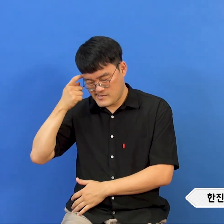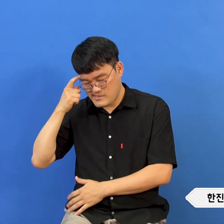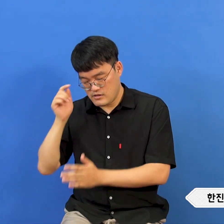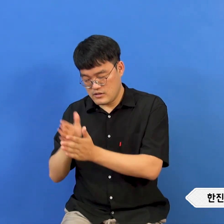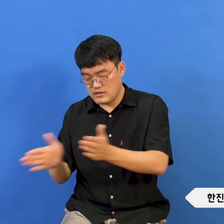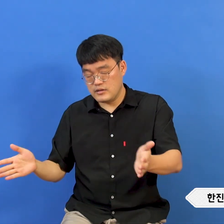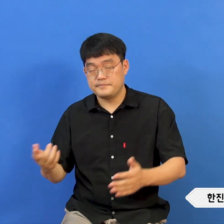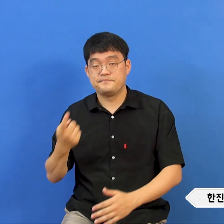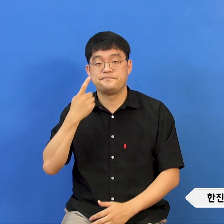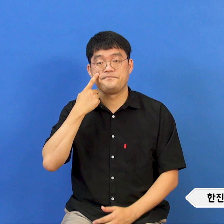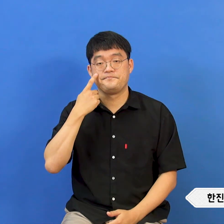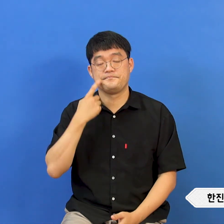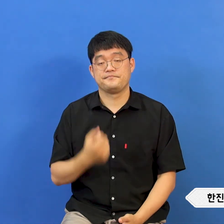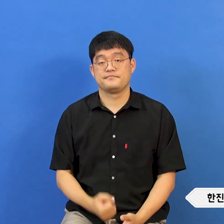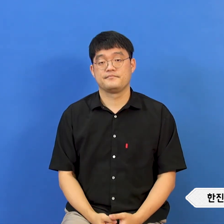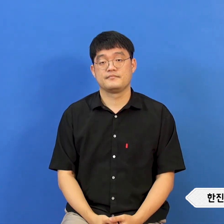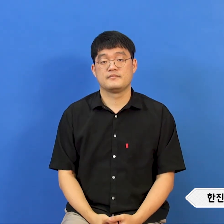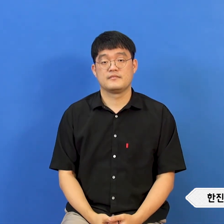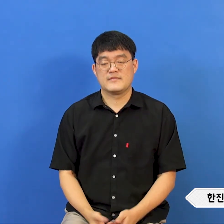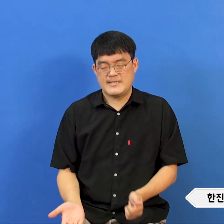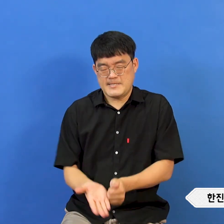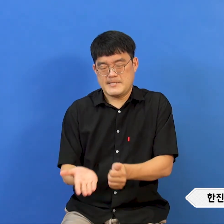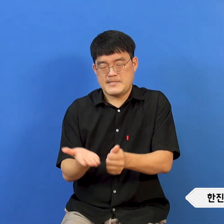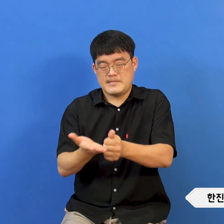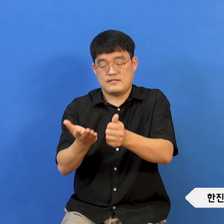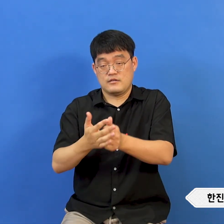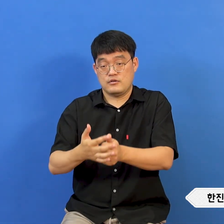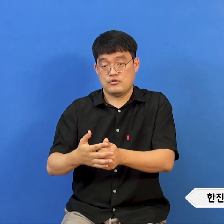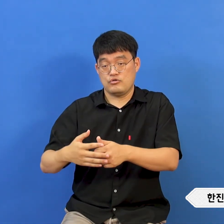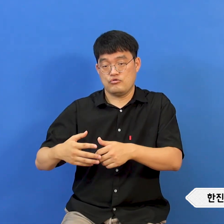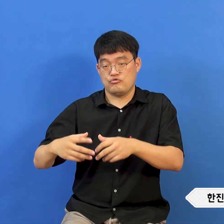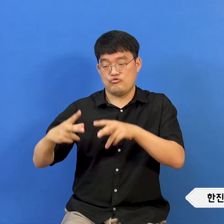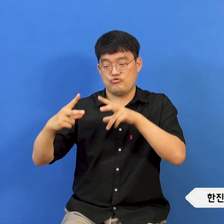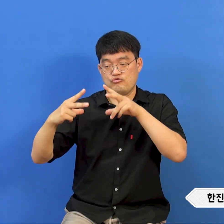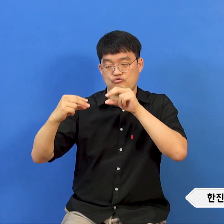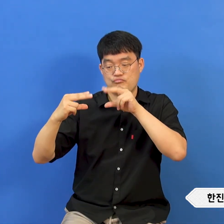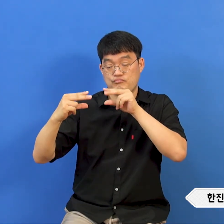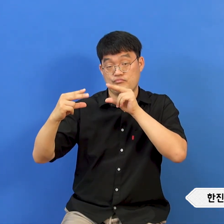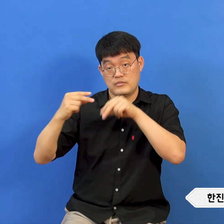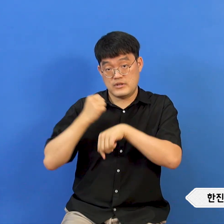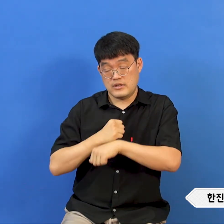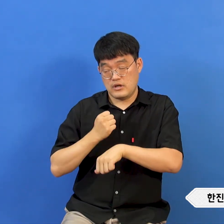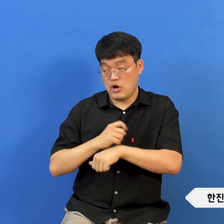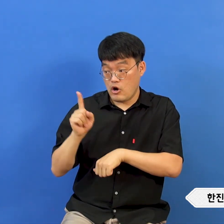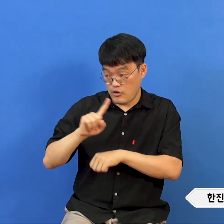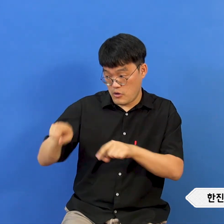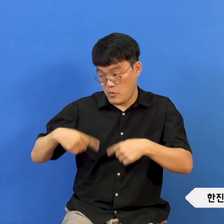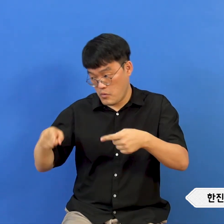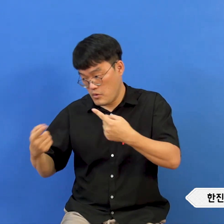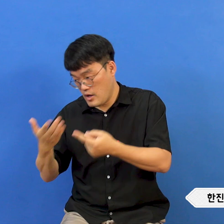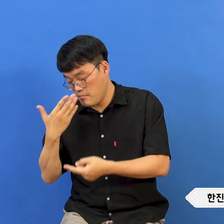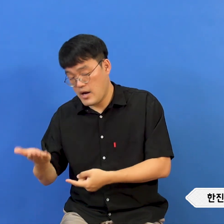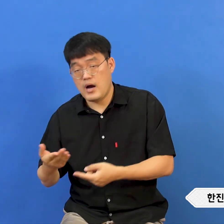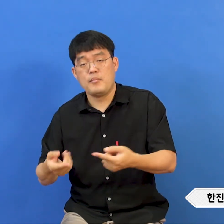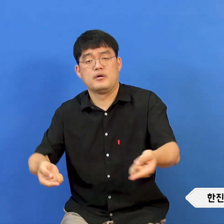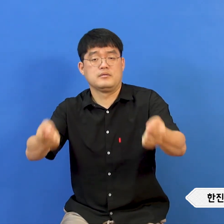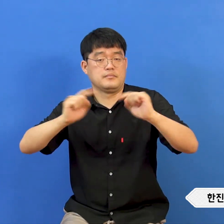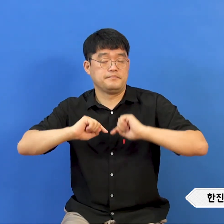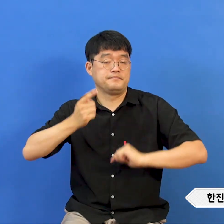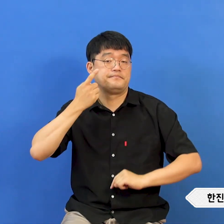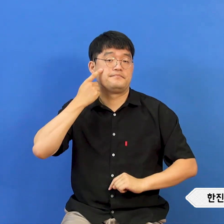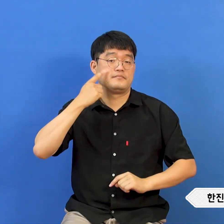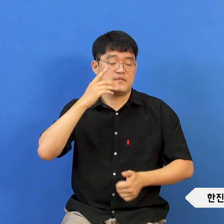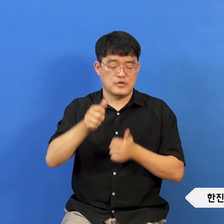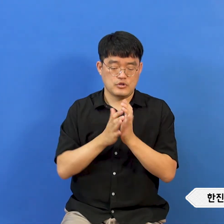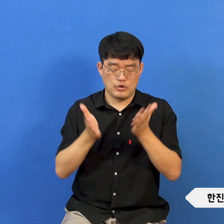시작해 보십시오. 양육훈련 줌으로 하니까 어디든지 들어가서 이제 참여할 수 있습니다. 한번 해보십시오.